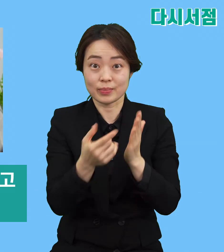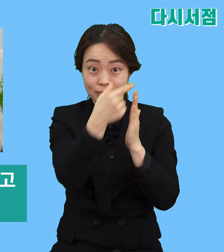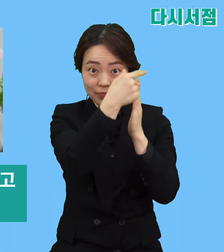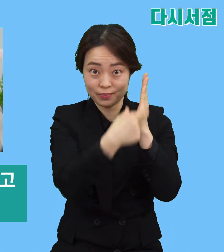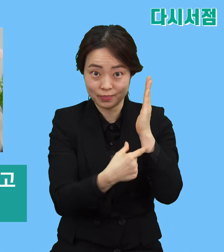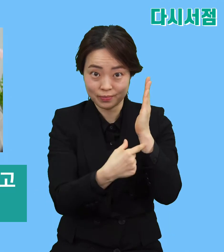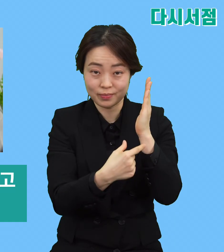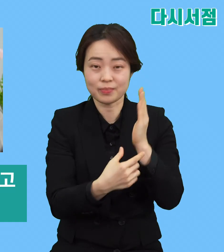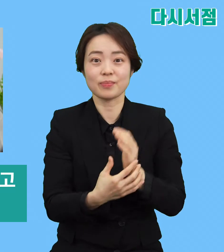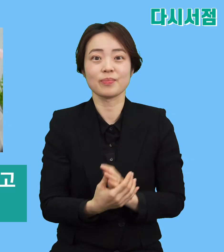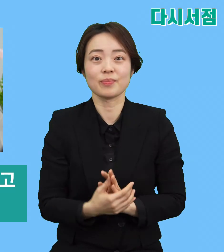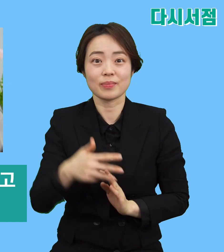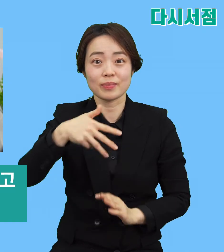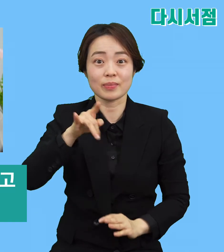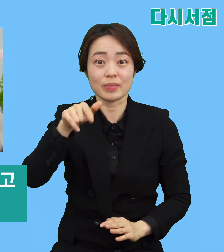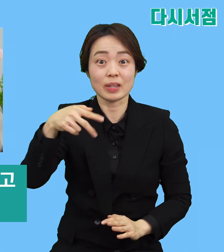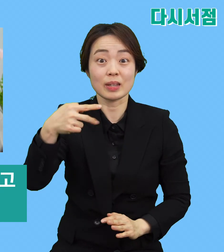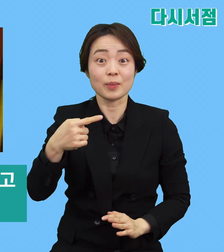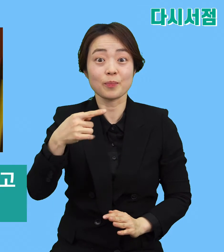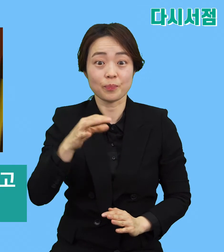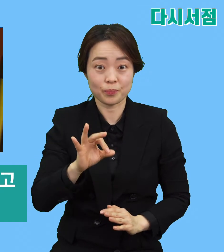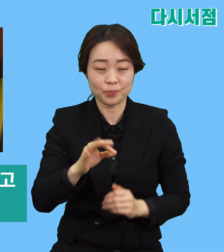책 등입니다.